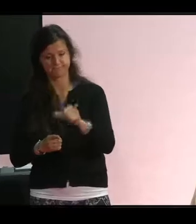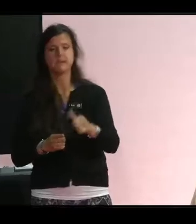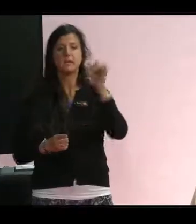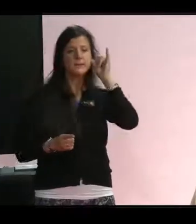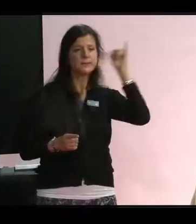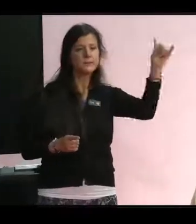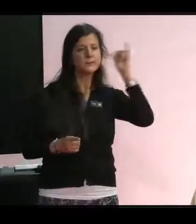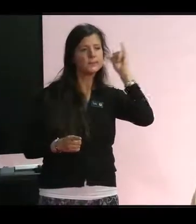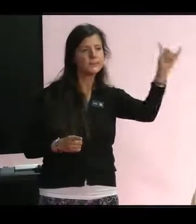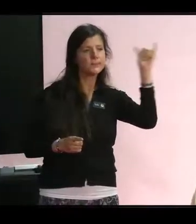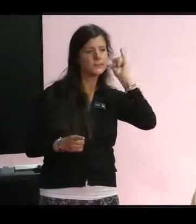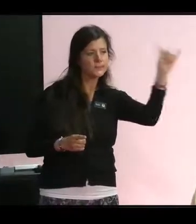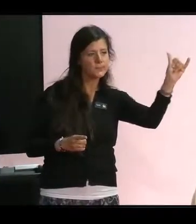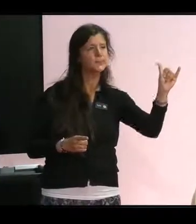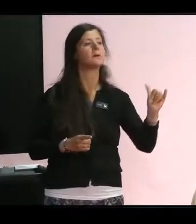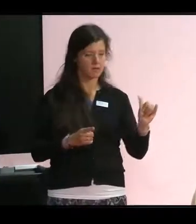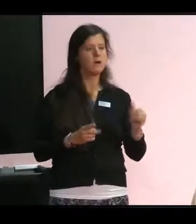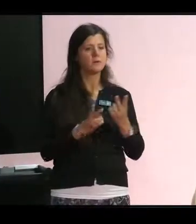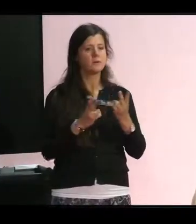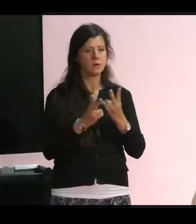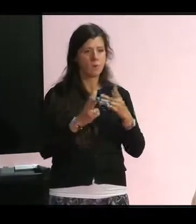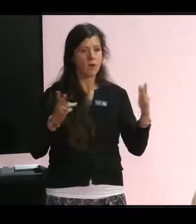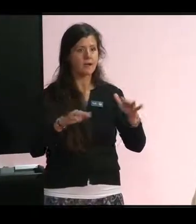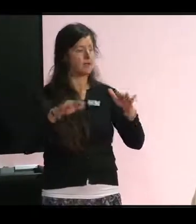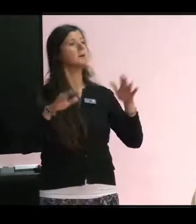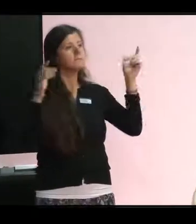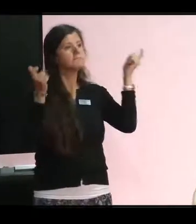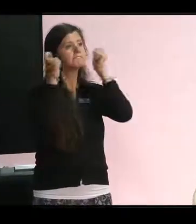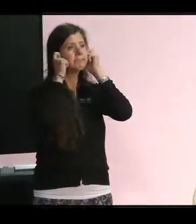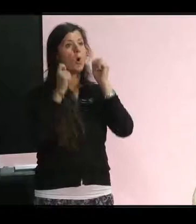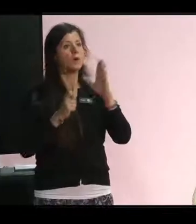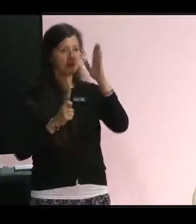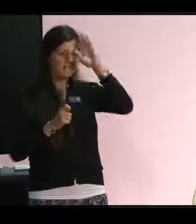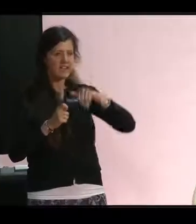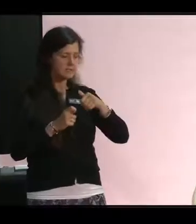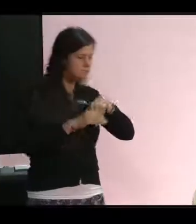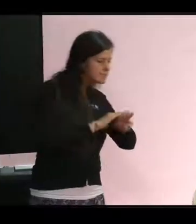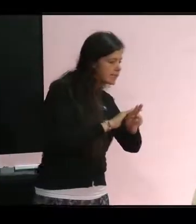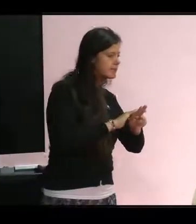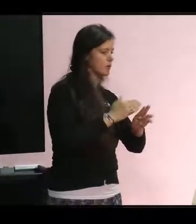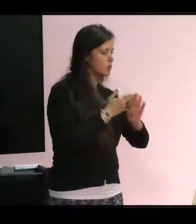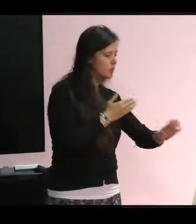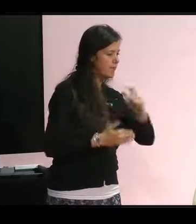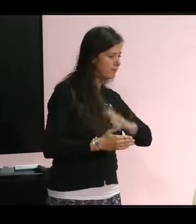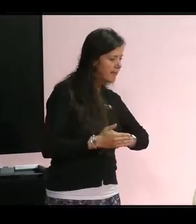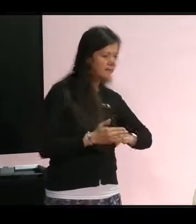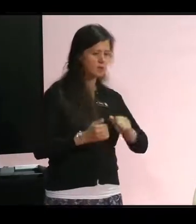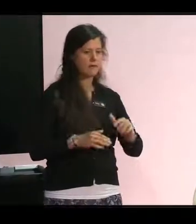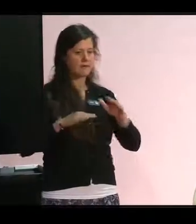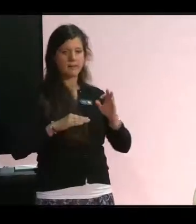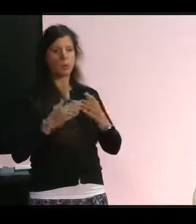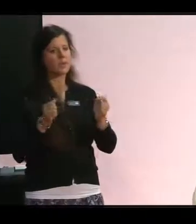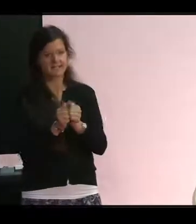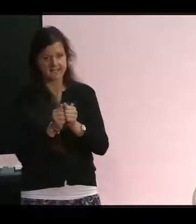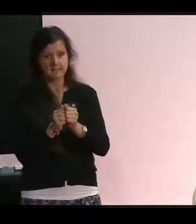wiu. Och då vet folk hur de ska förhålla sig. De vet att de ska söka skydd. De vet att de ska gå upp på ett berg. Men om man inte